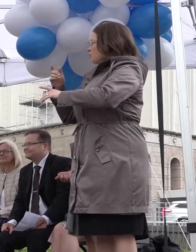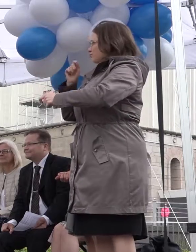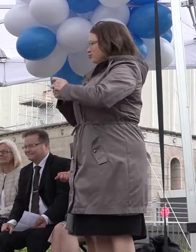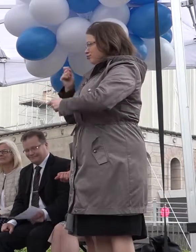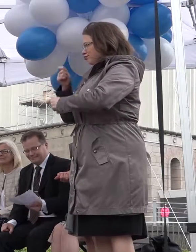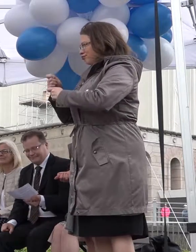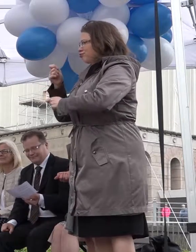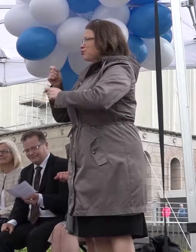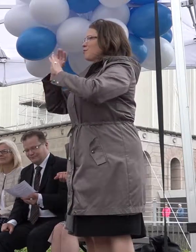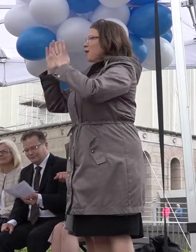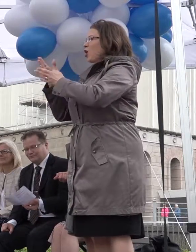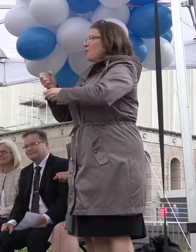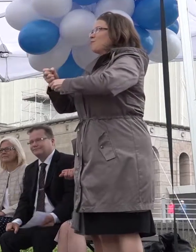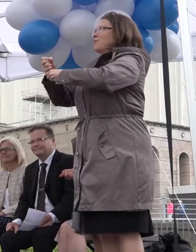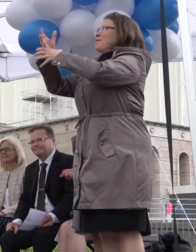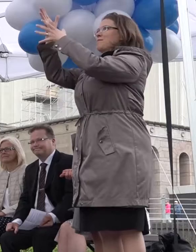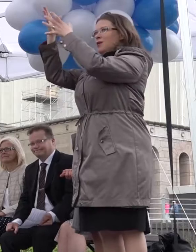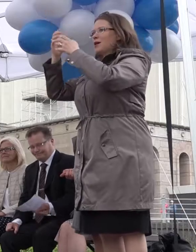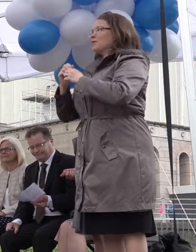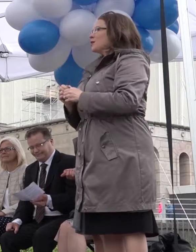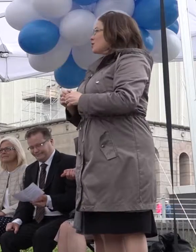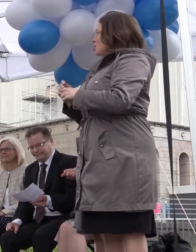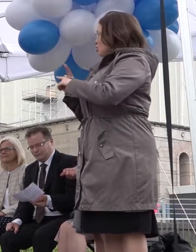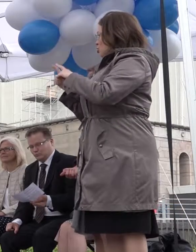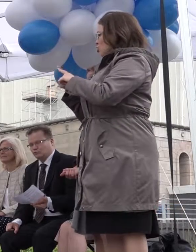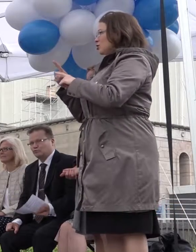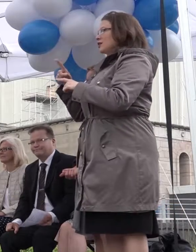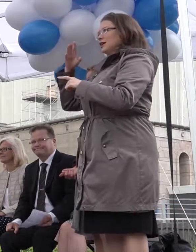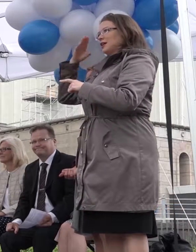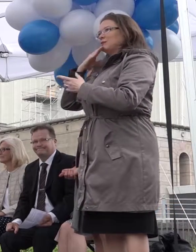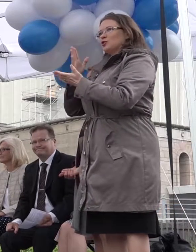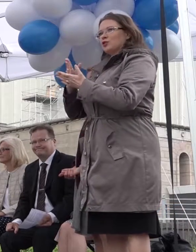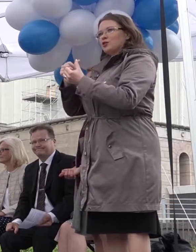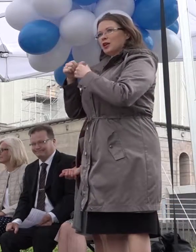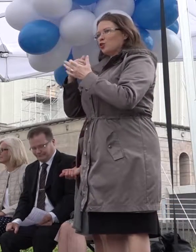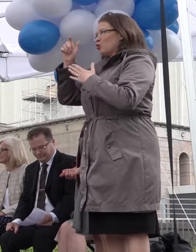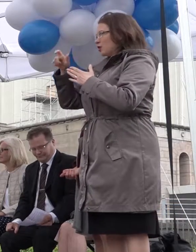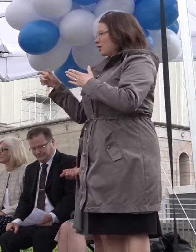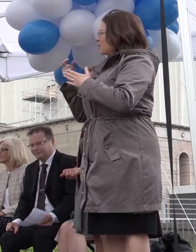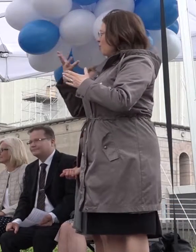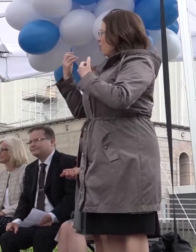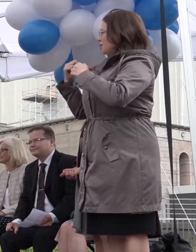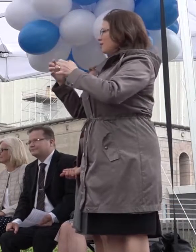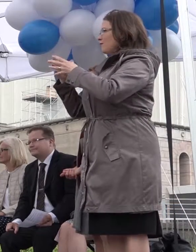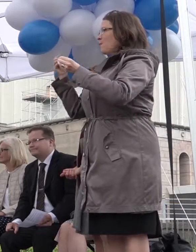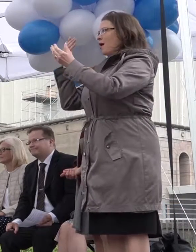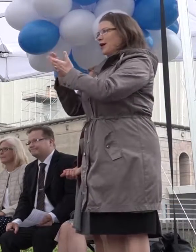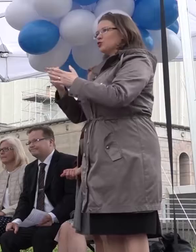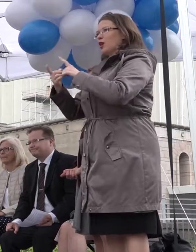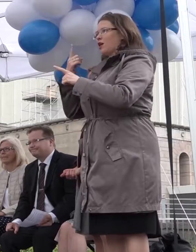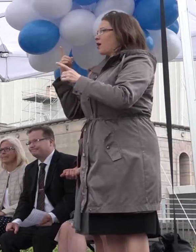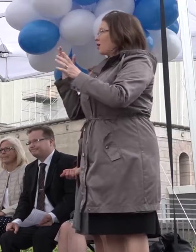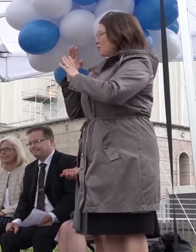kohta Ihmisoikeusliiton työntekijät ja muut vapaaehtoiset aktiivit täällä rupeavat niitä tässä jakelemaan